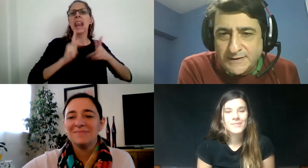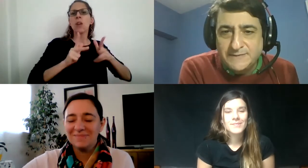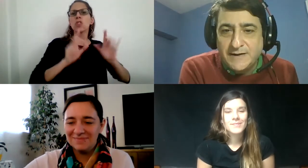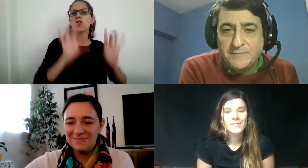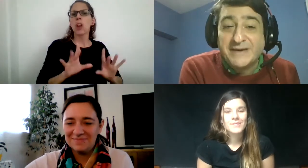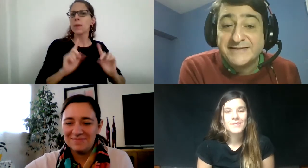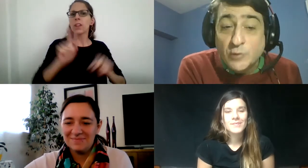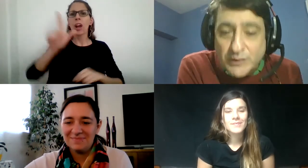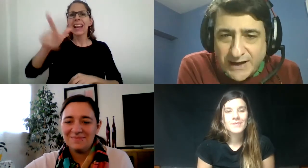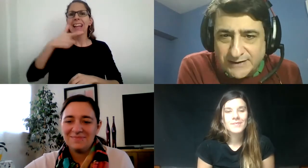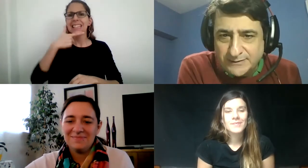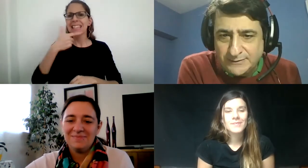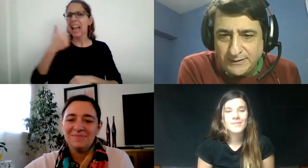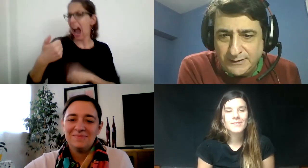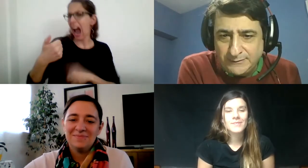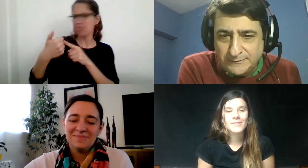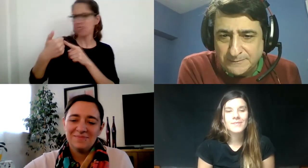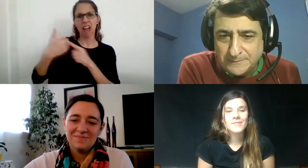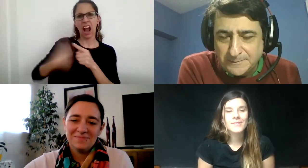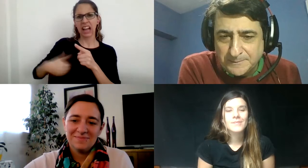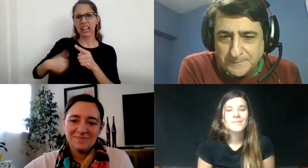tiene de particular?